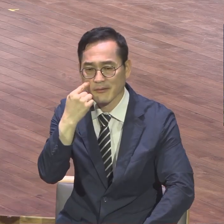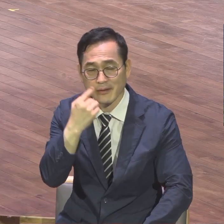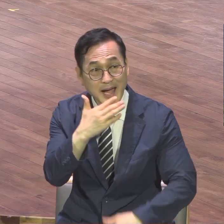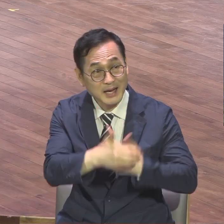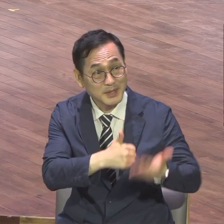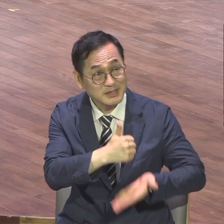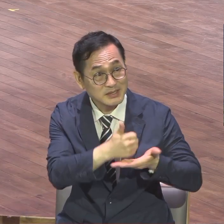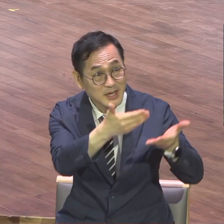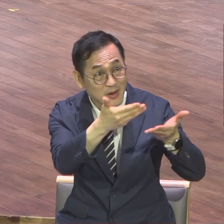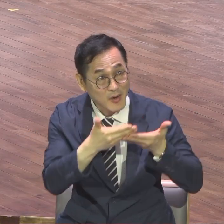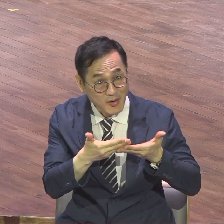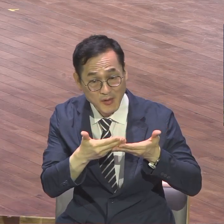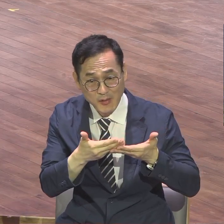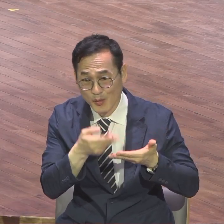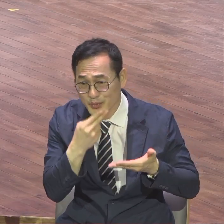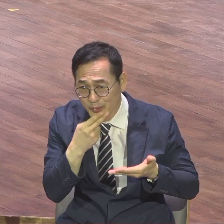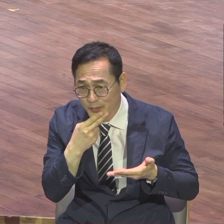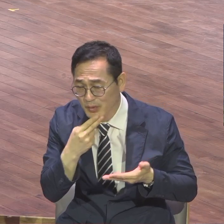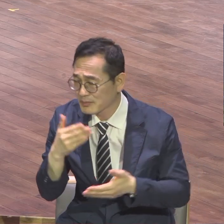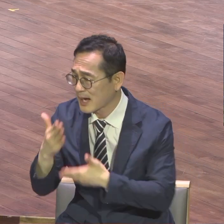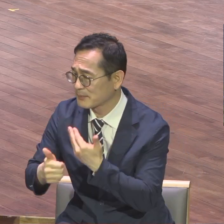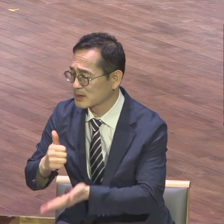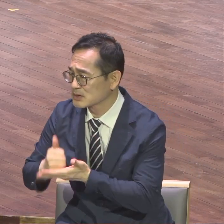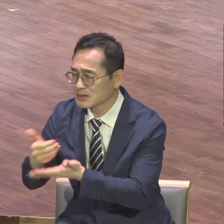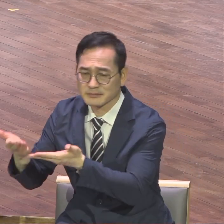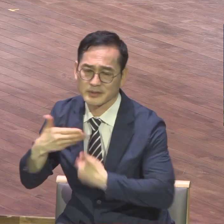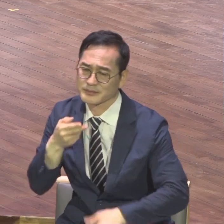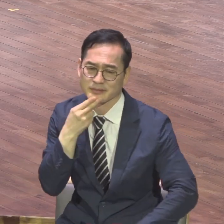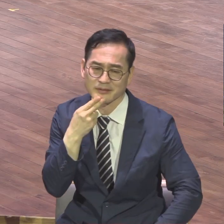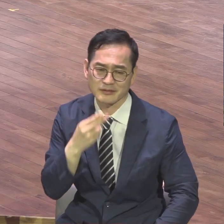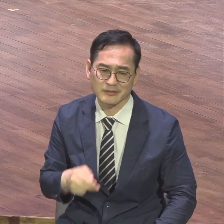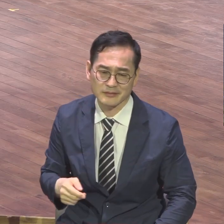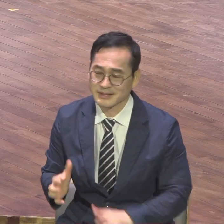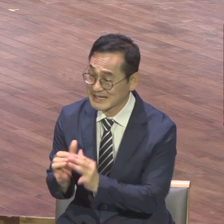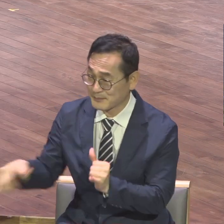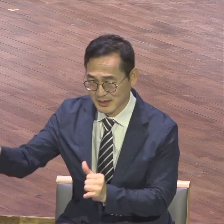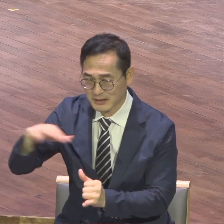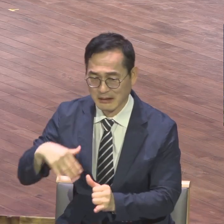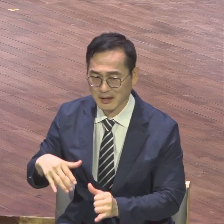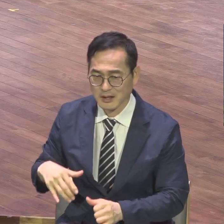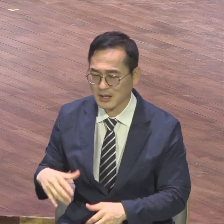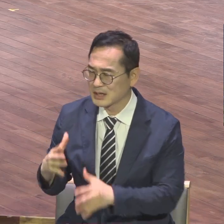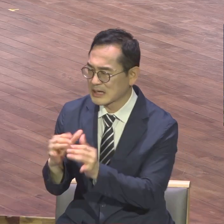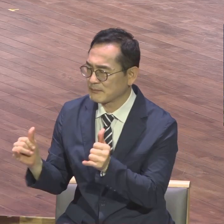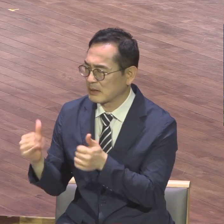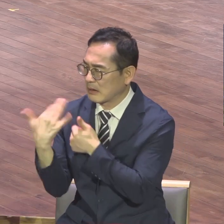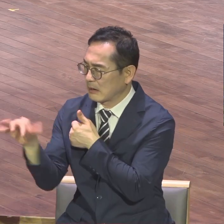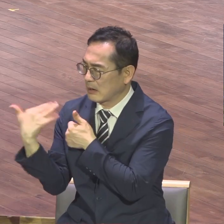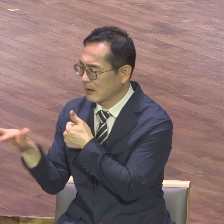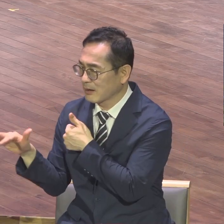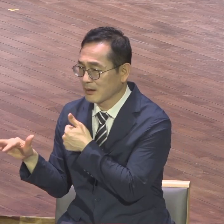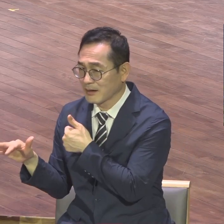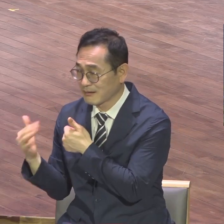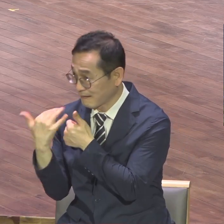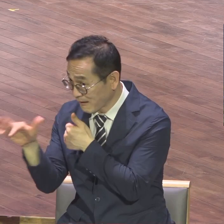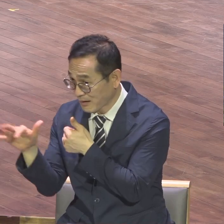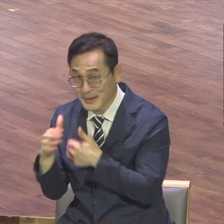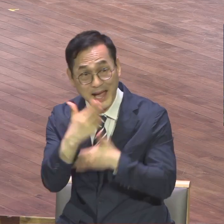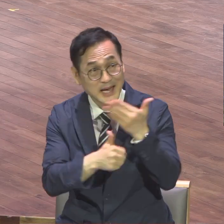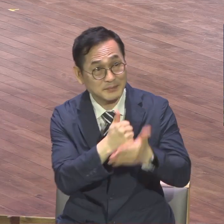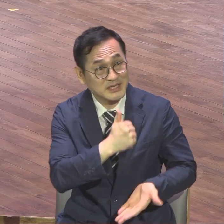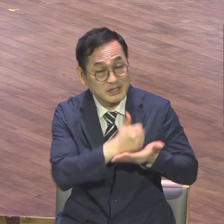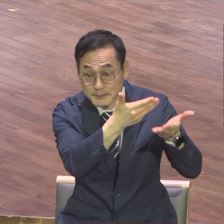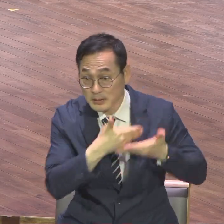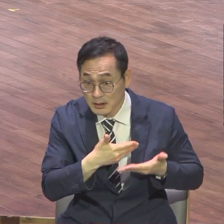인정받을 수가 없어요. 사람들이 다 욕하는데, 사람들이 다 그렇게 싫다는데 하나님이 좋아한다. 그래서